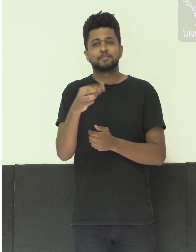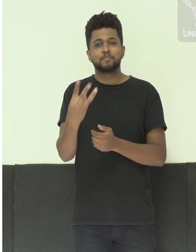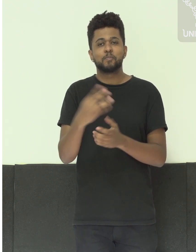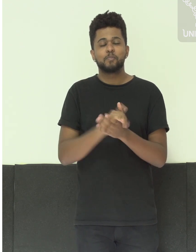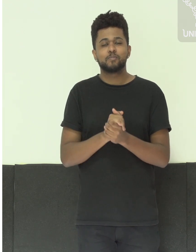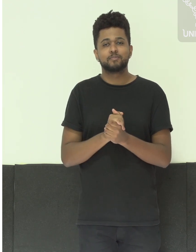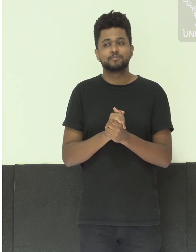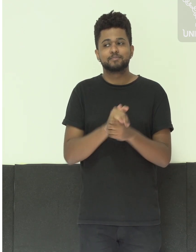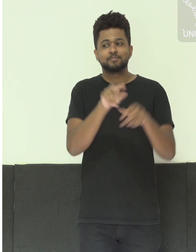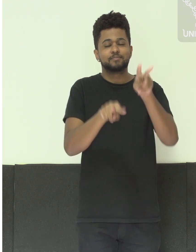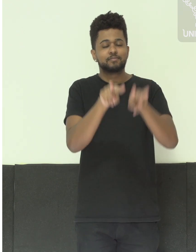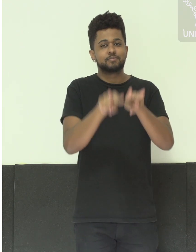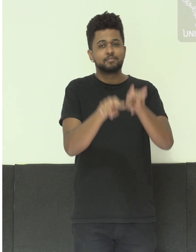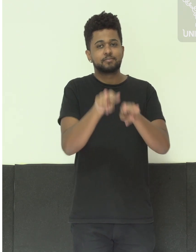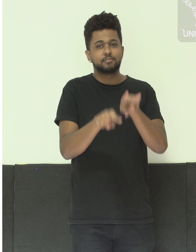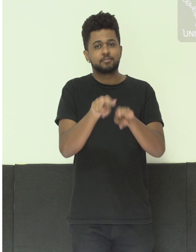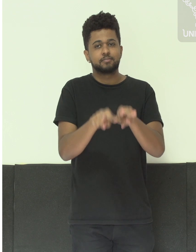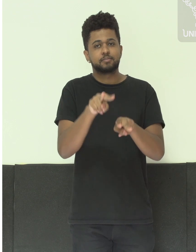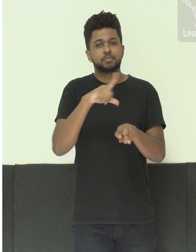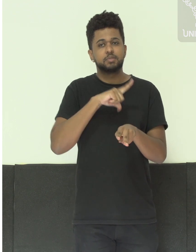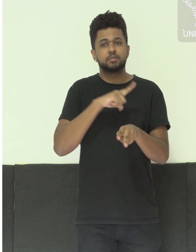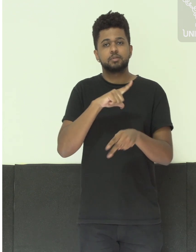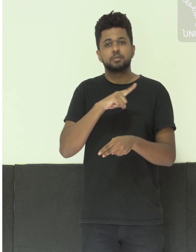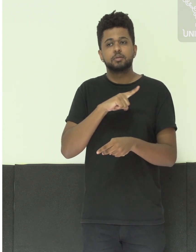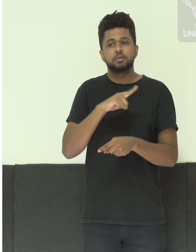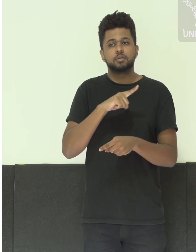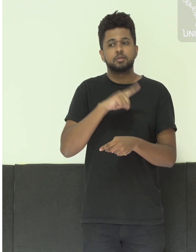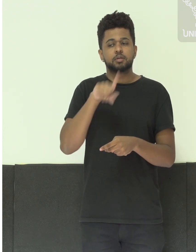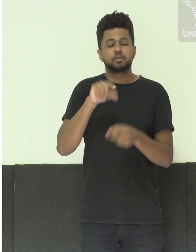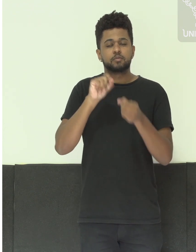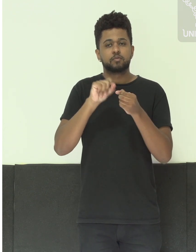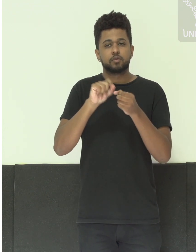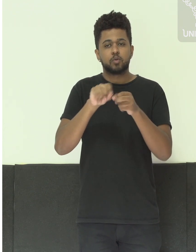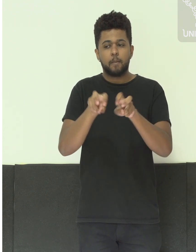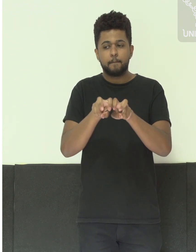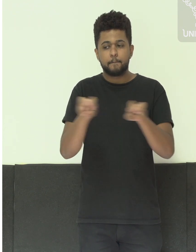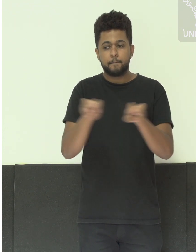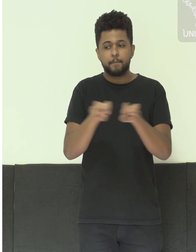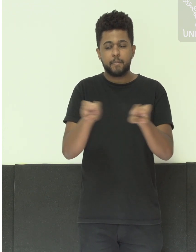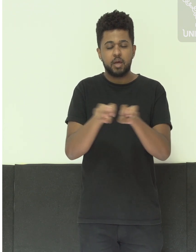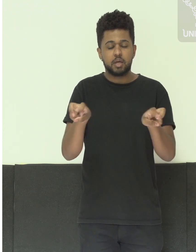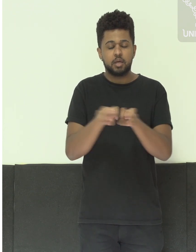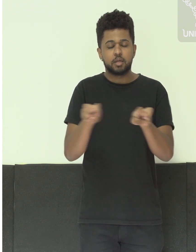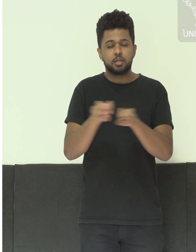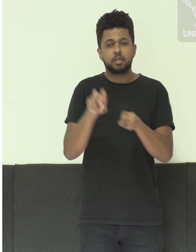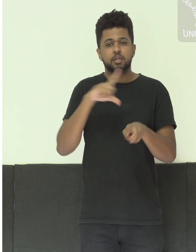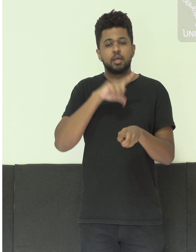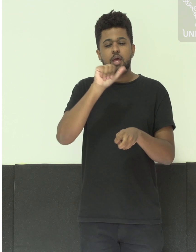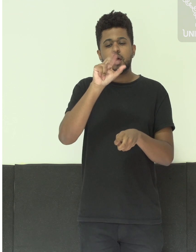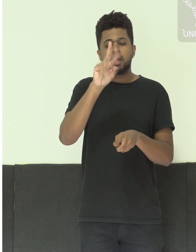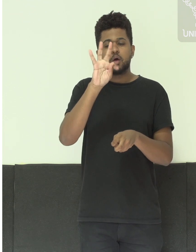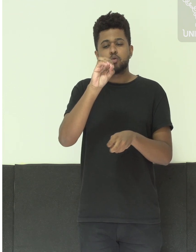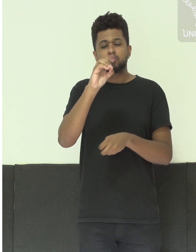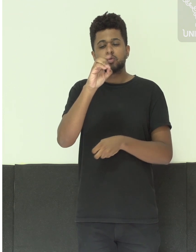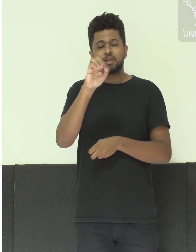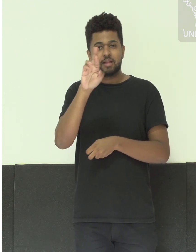7.3.10.3. A verificação de que trata o capítulo será realizada pela banca de validação de